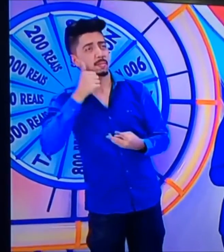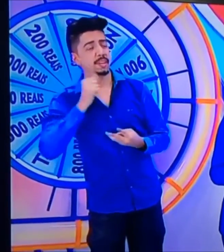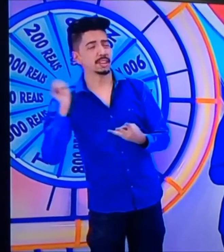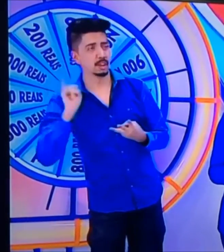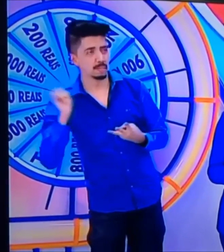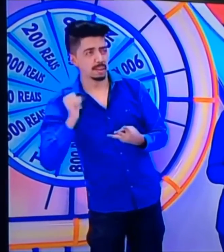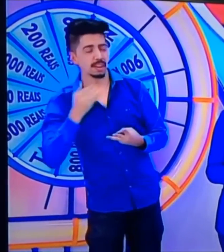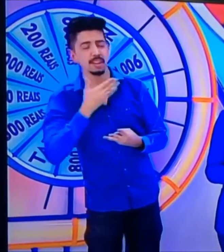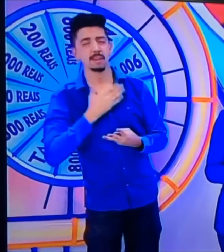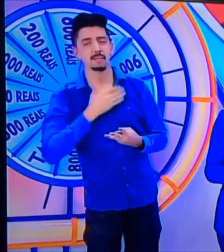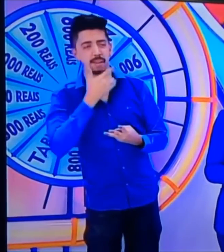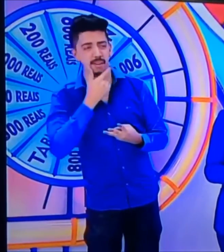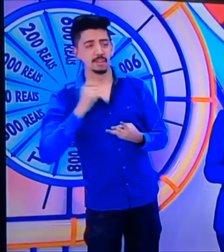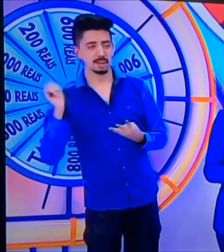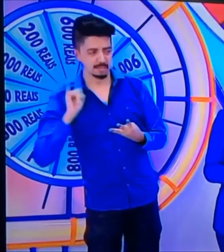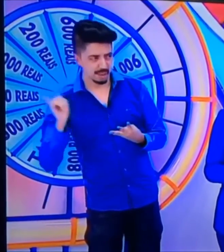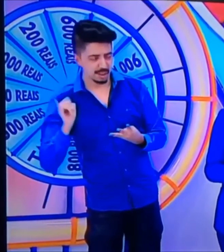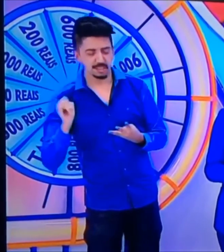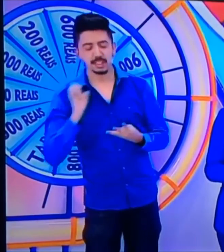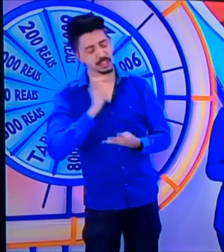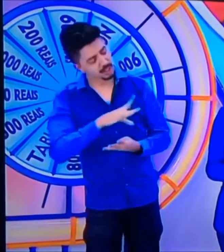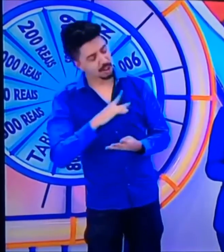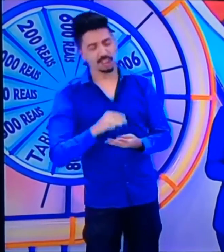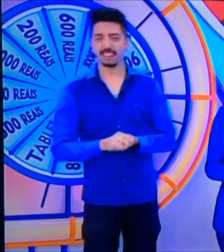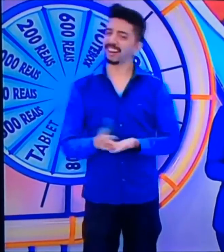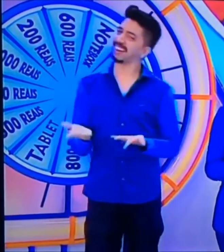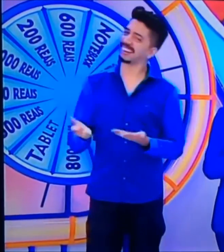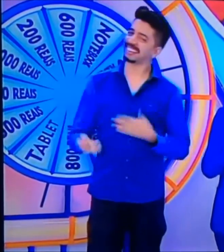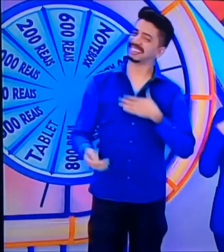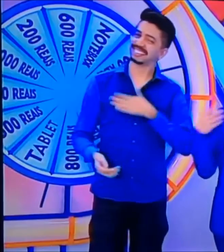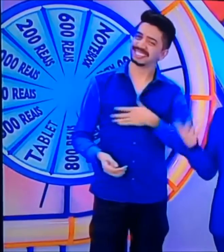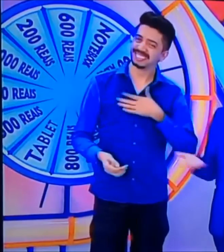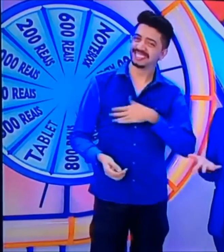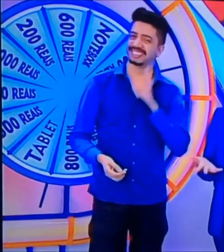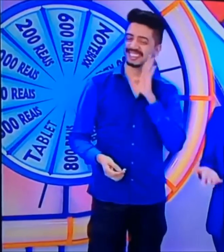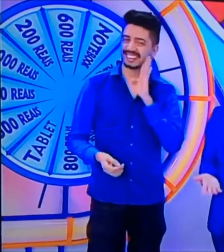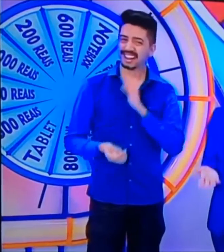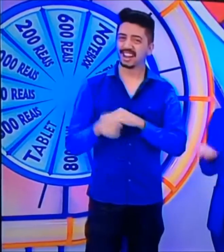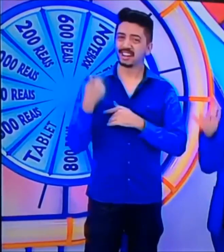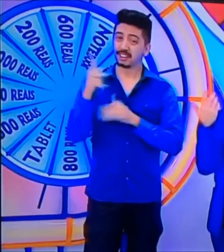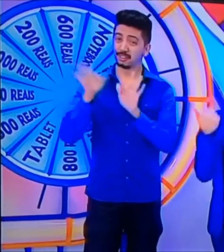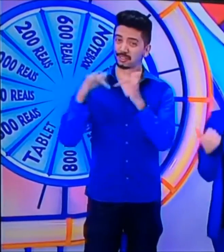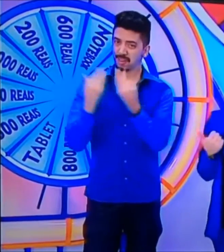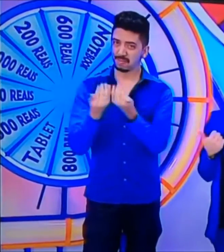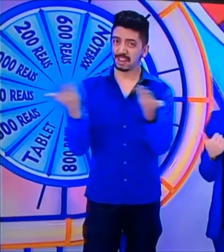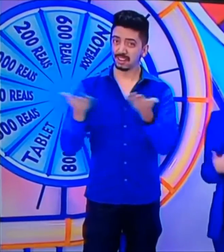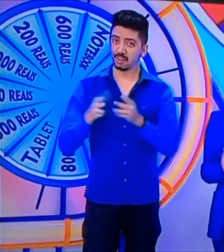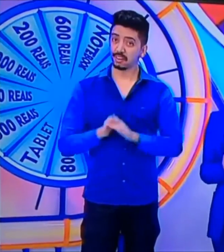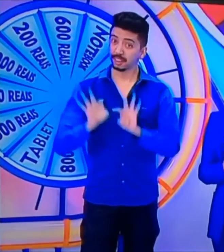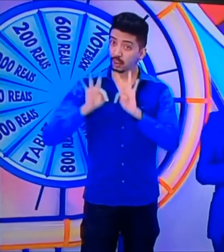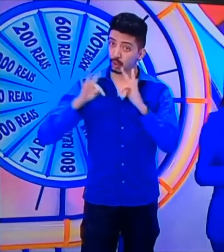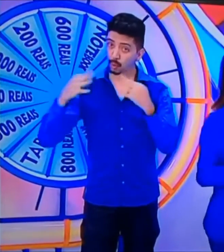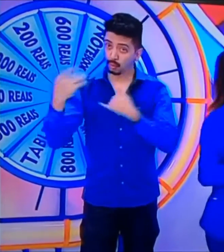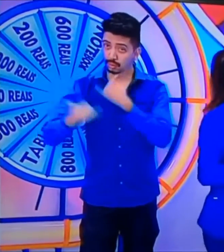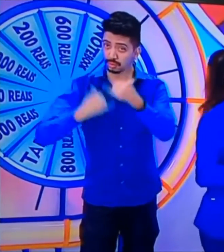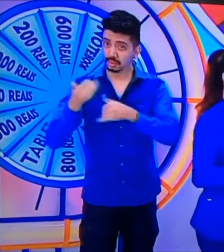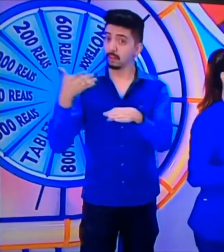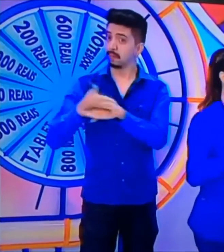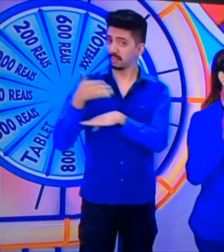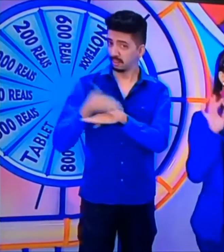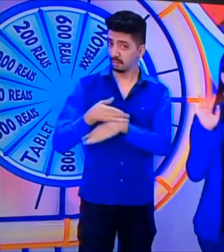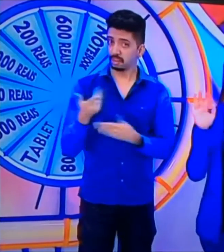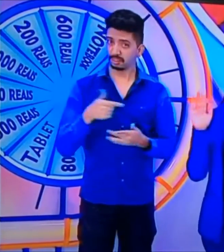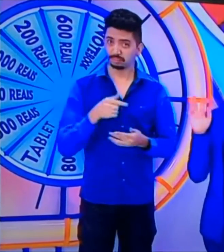com minha irmã e minha irmã. Ai, que delícia! Tá com a família toda. Então traz todo mundo para brincar com a gente.